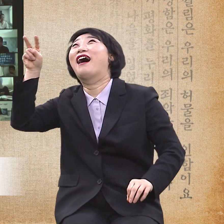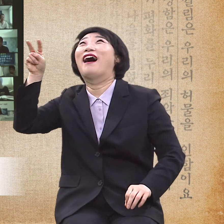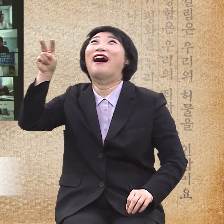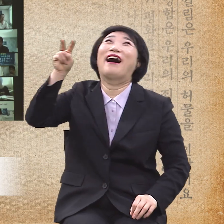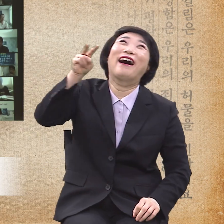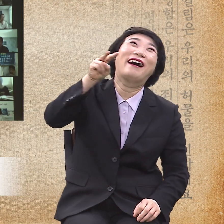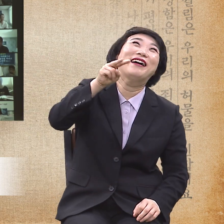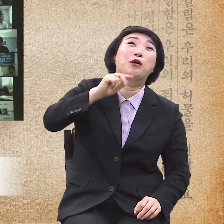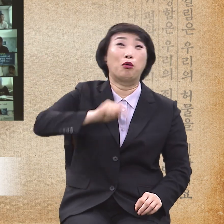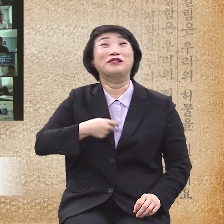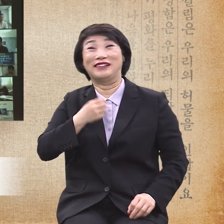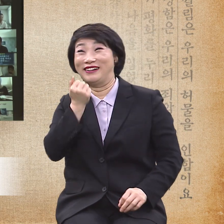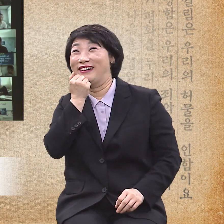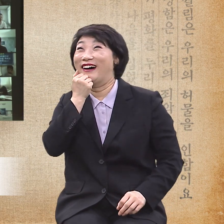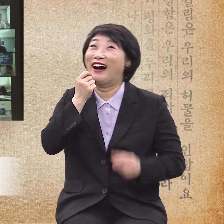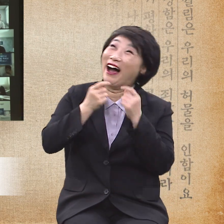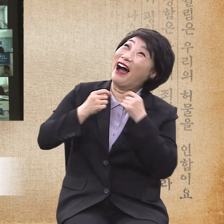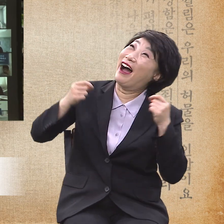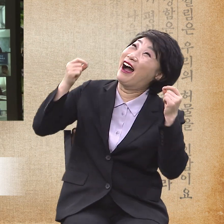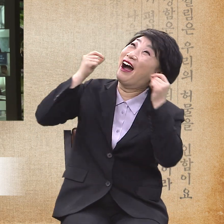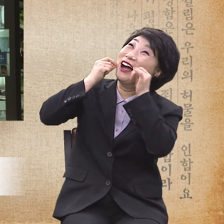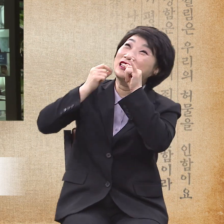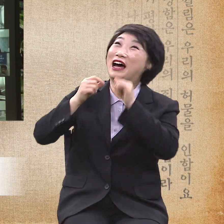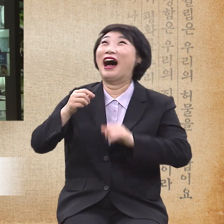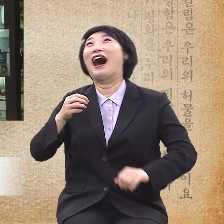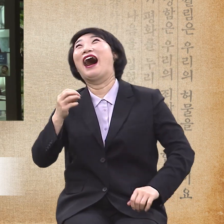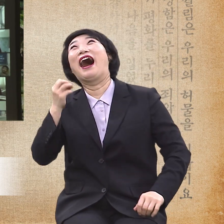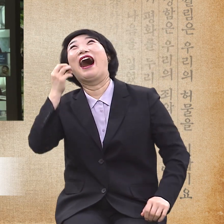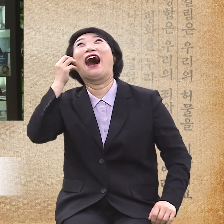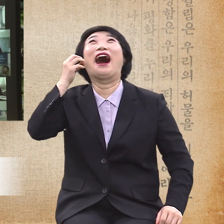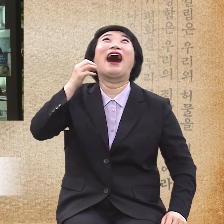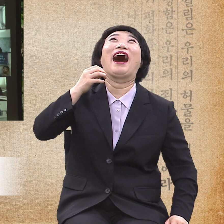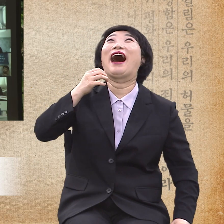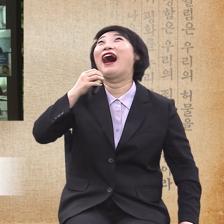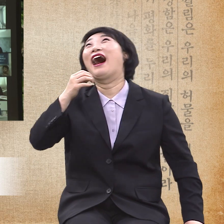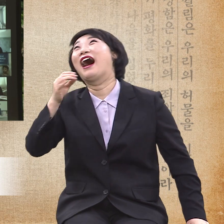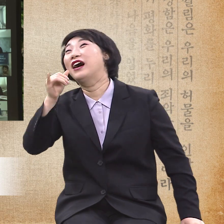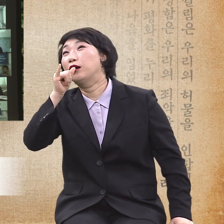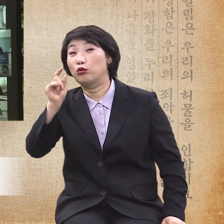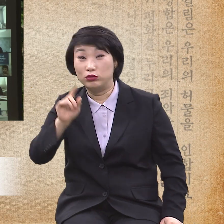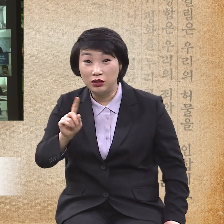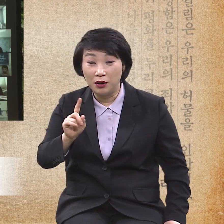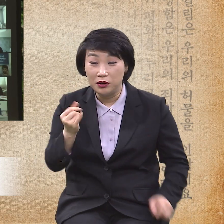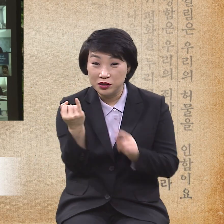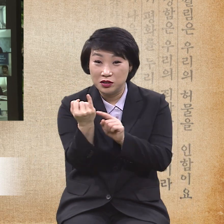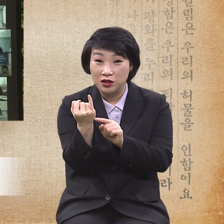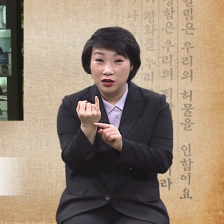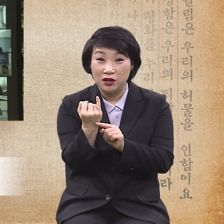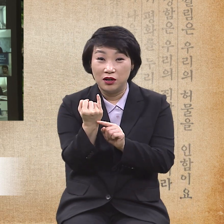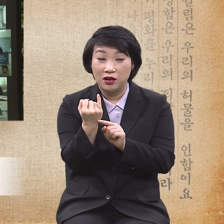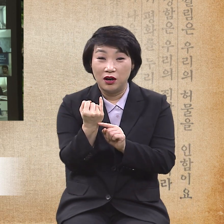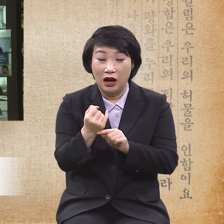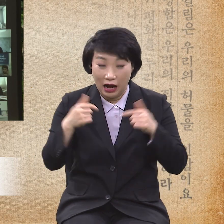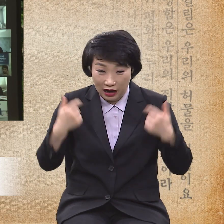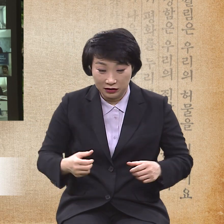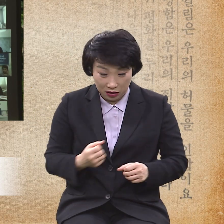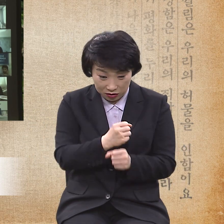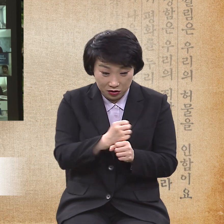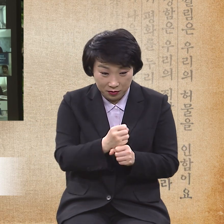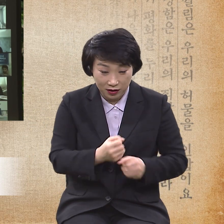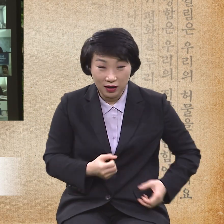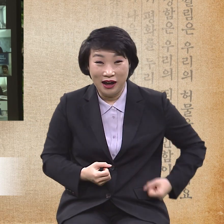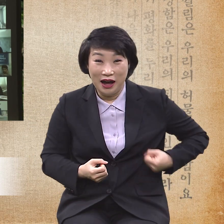자기 혼자 웃어. 자기 혼자 웃습니다. 그럼 뭔가를 보따리 옆에다 막 갖고 다닙니다.